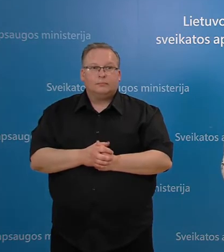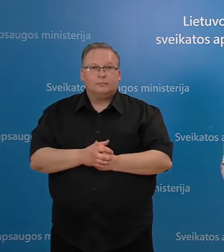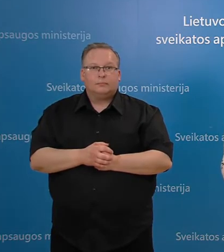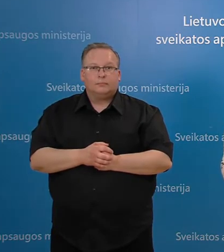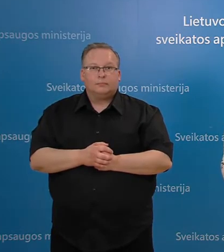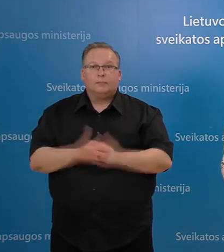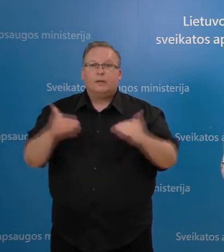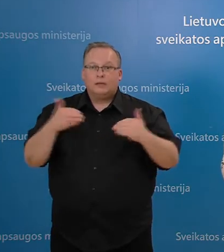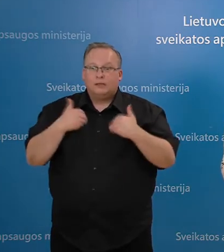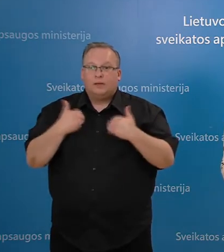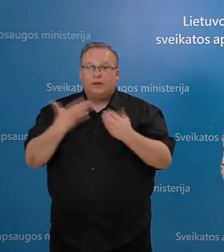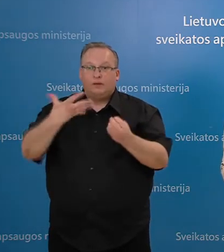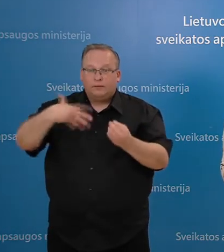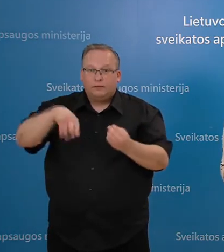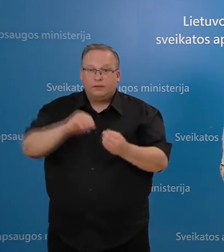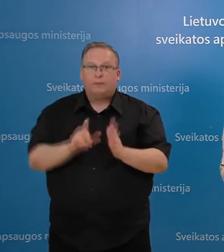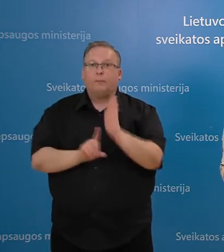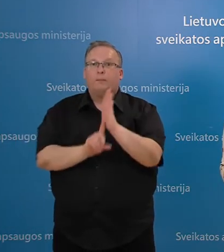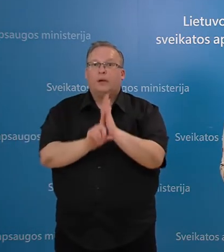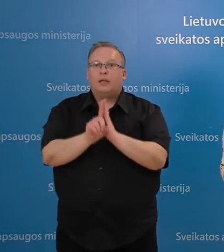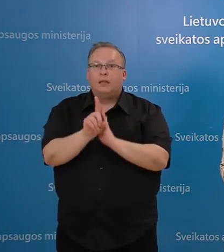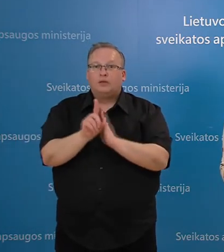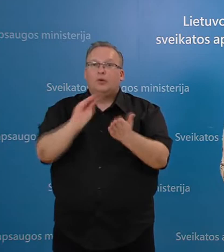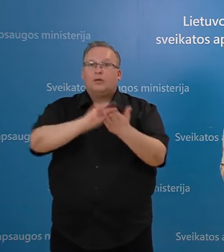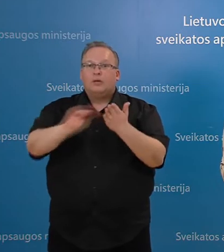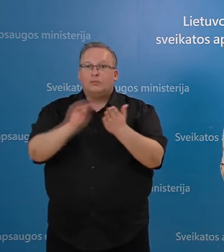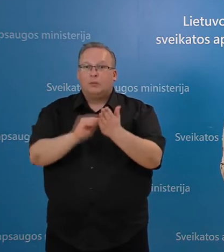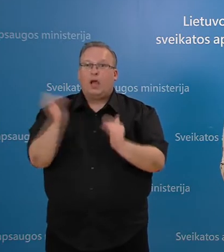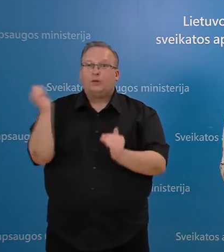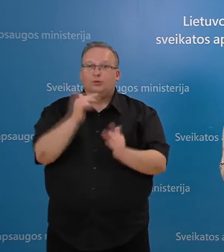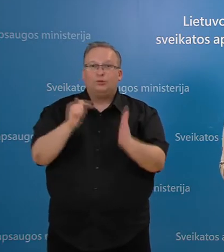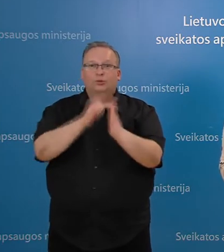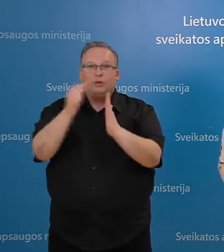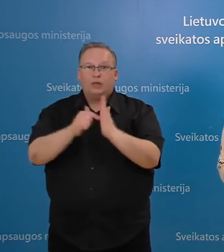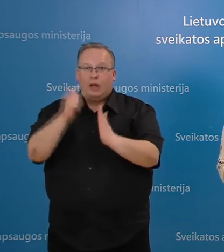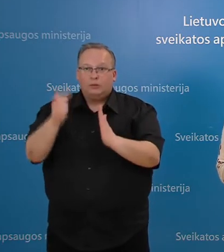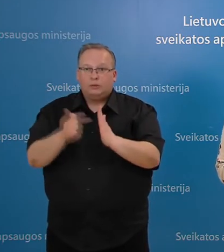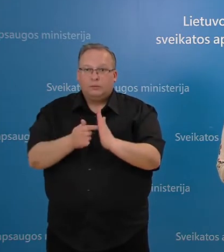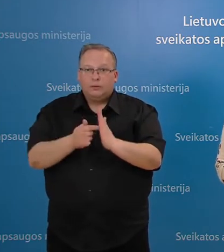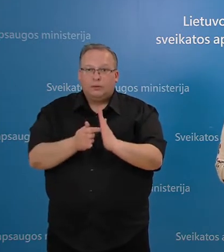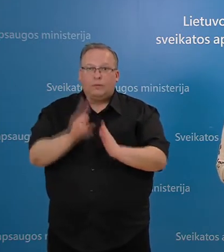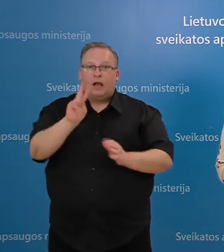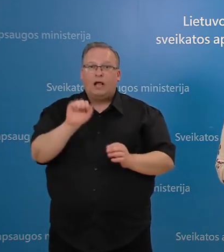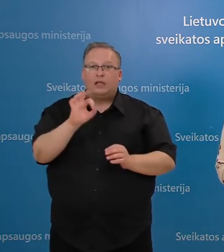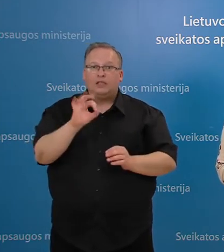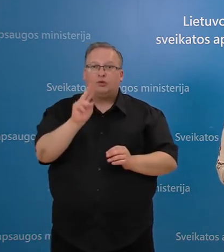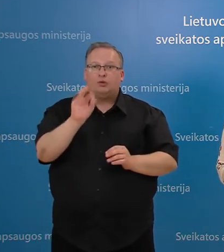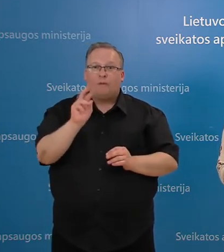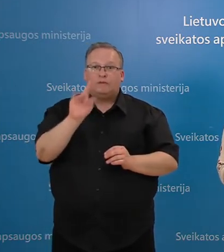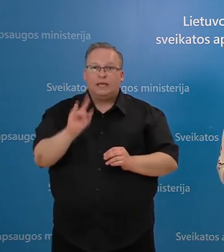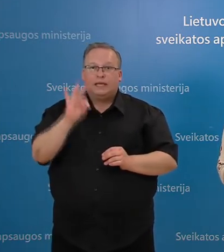Sveiki visi. Pradėsiu nuo raštų užduotų klausimų. Tai Monika Kasnikovskytė